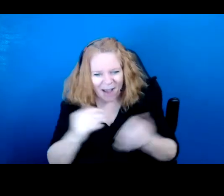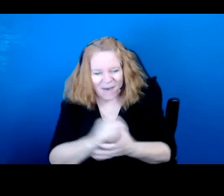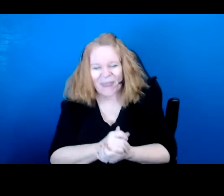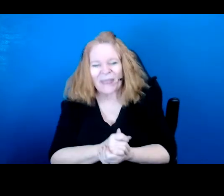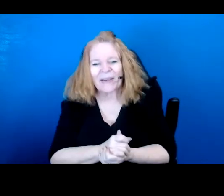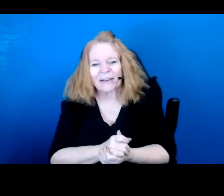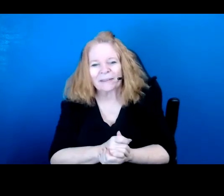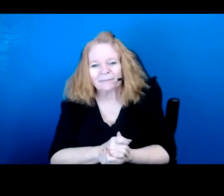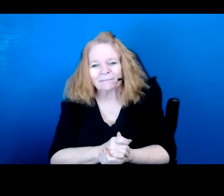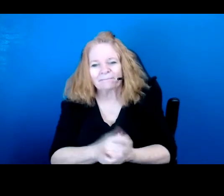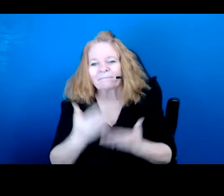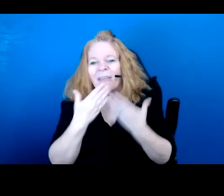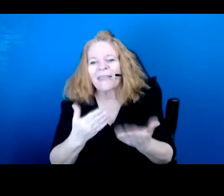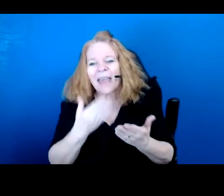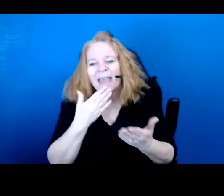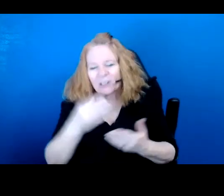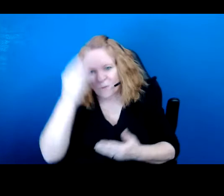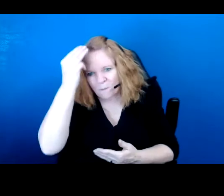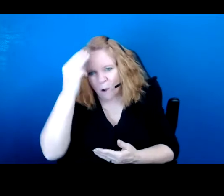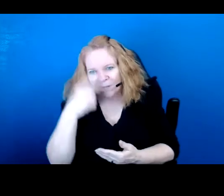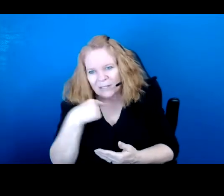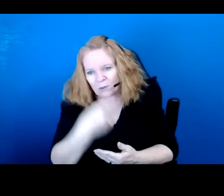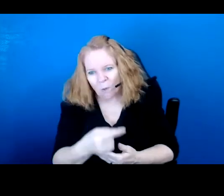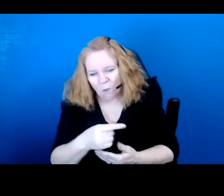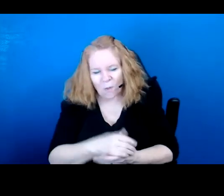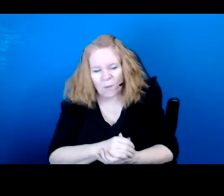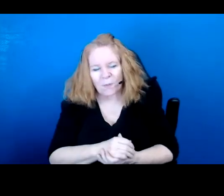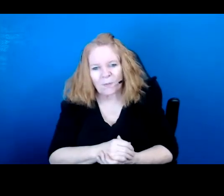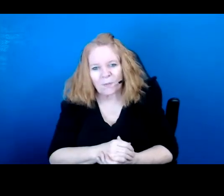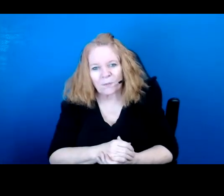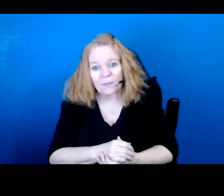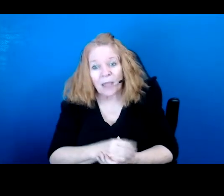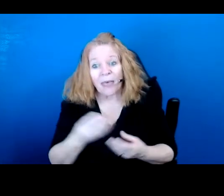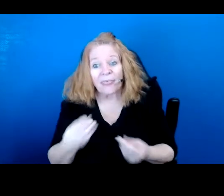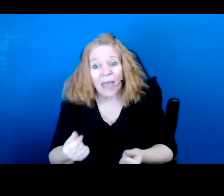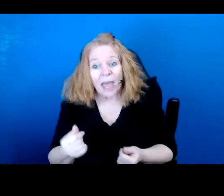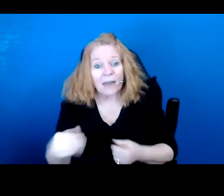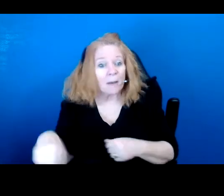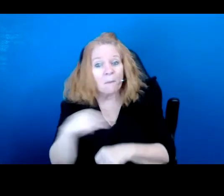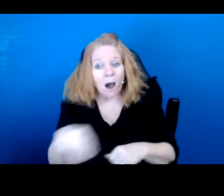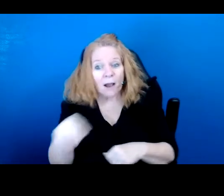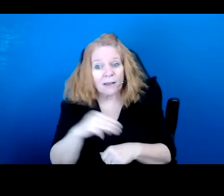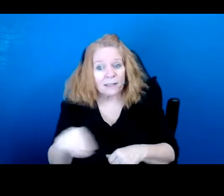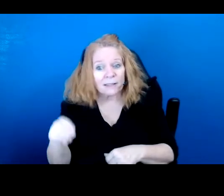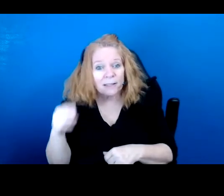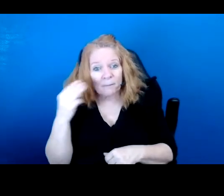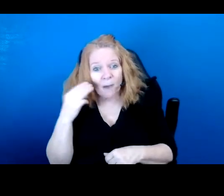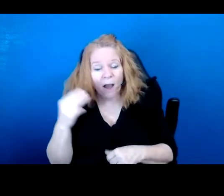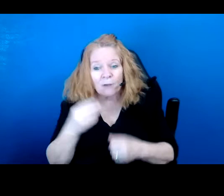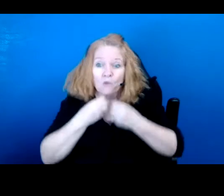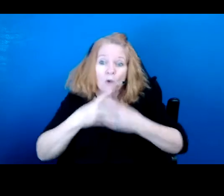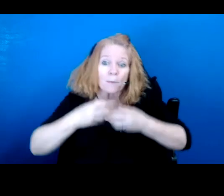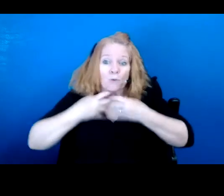nariz y una sonrisa marvin dice gracias y ahora martí